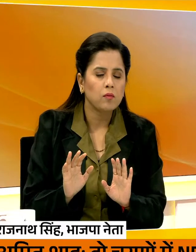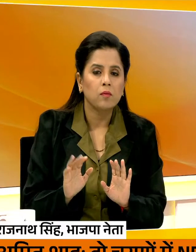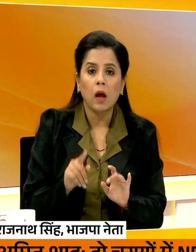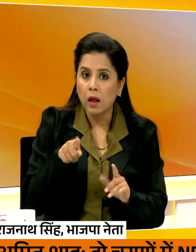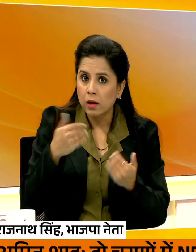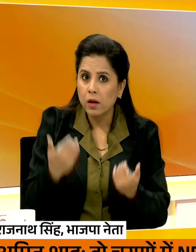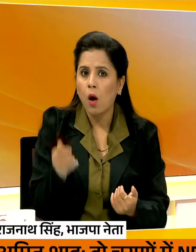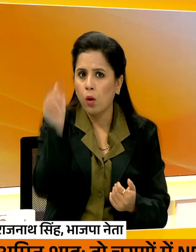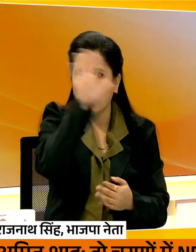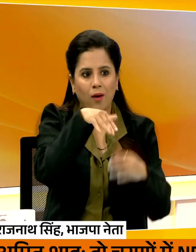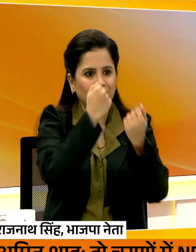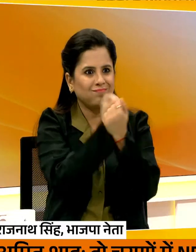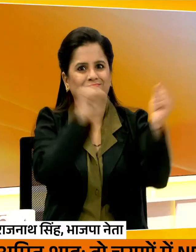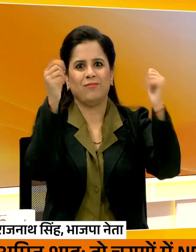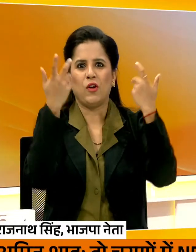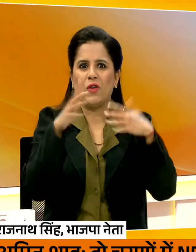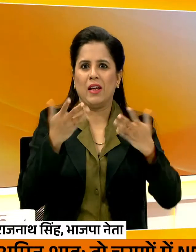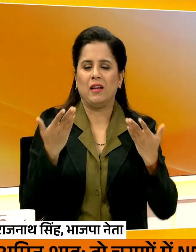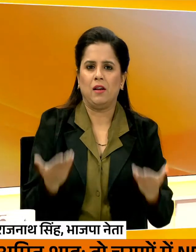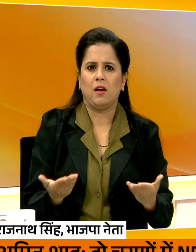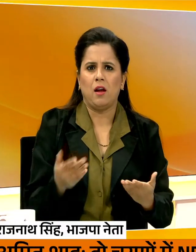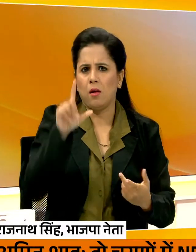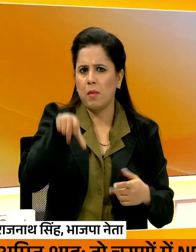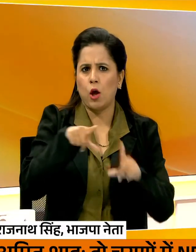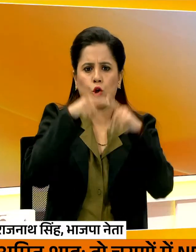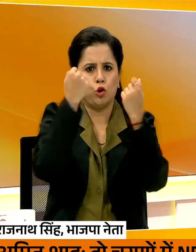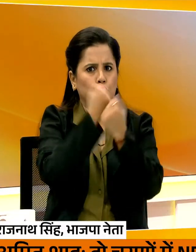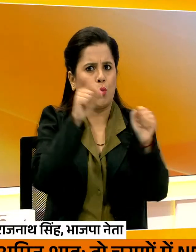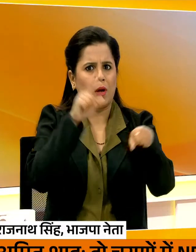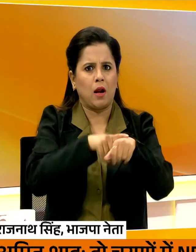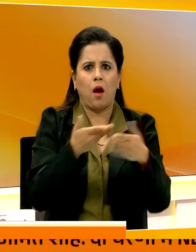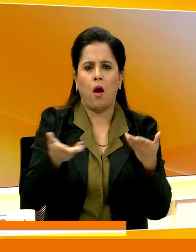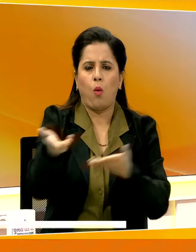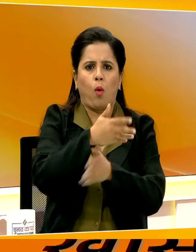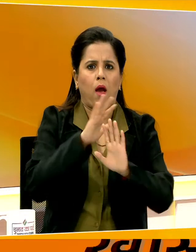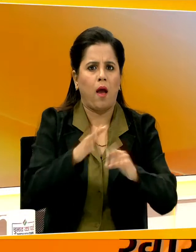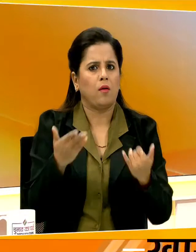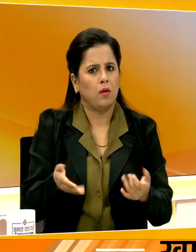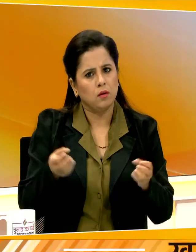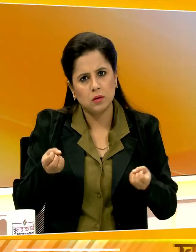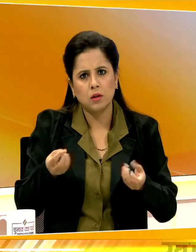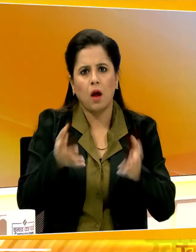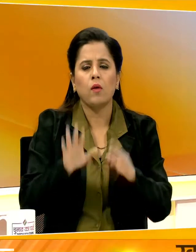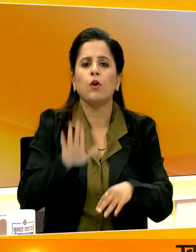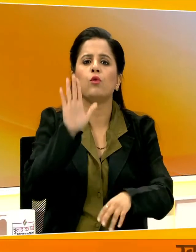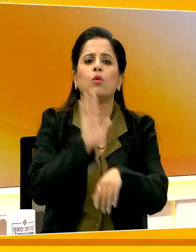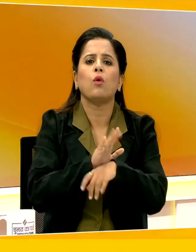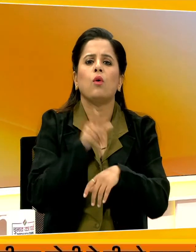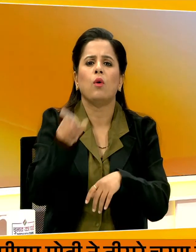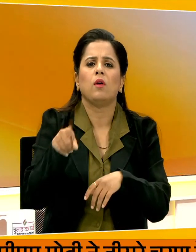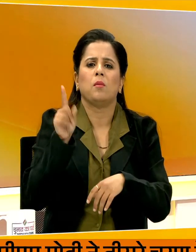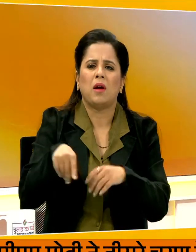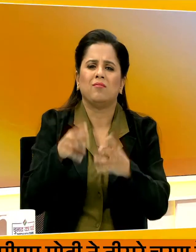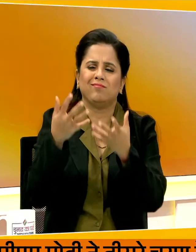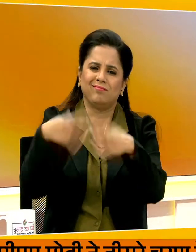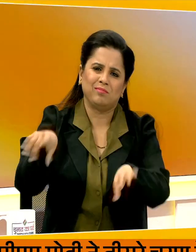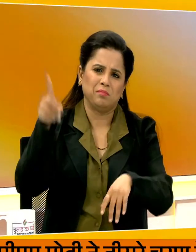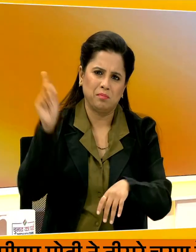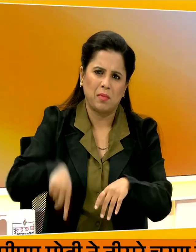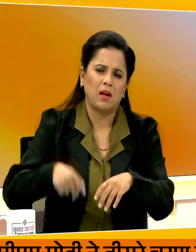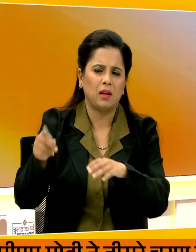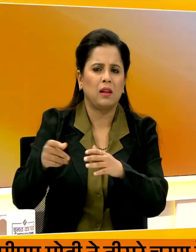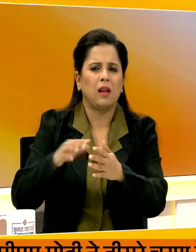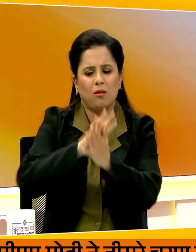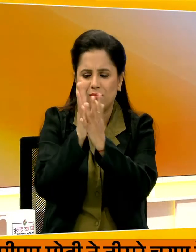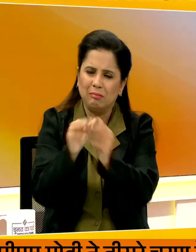अब भारत को आजादी मिल गई है, लोकतंत्र की बहाली हो गई है, इसलिए कांग्रेस पार्टी को भंग कर देना चाहिए, इसको समाप्त